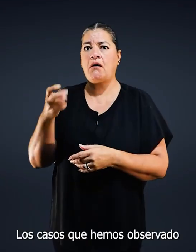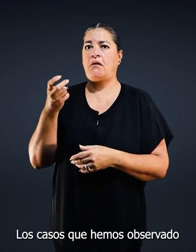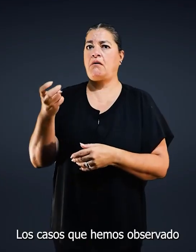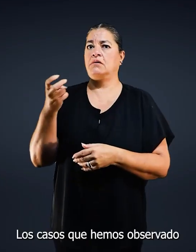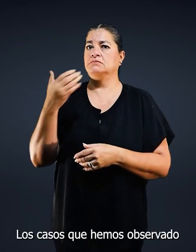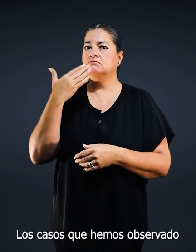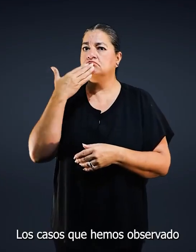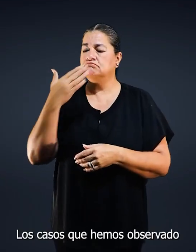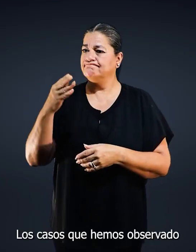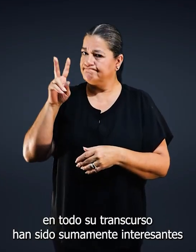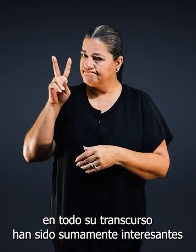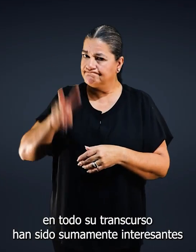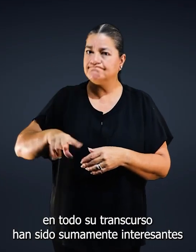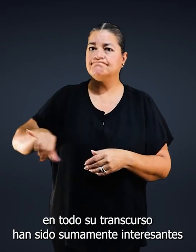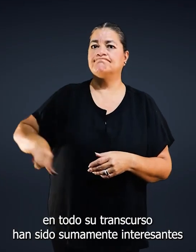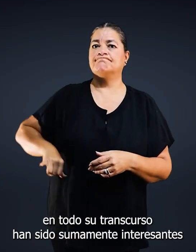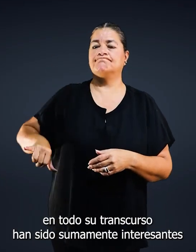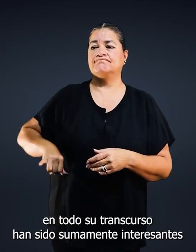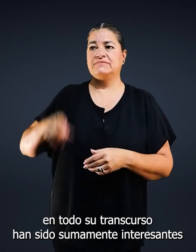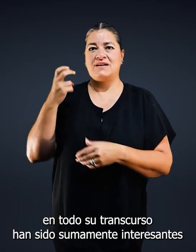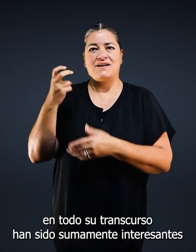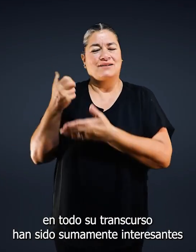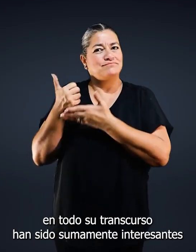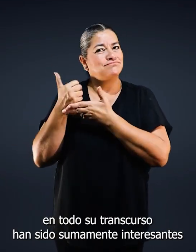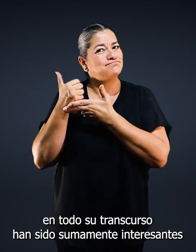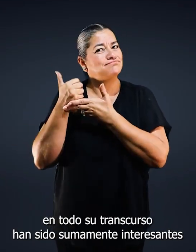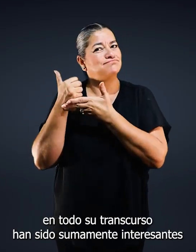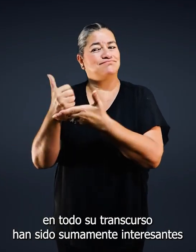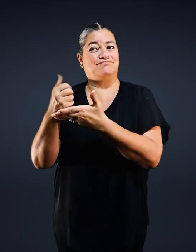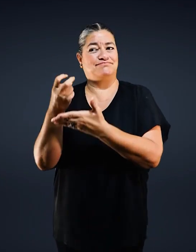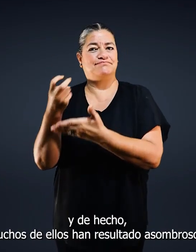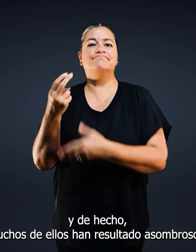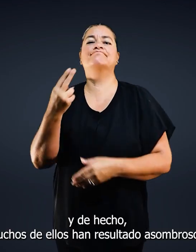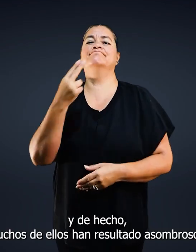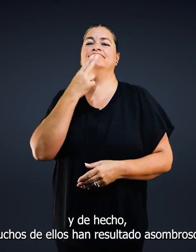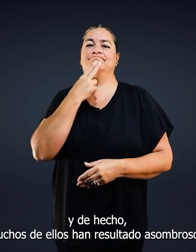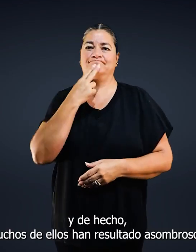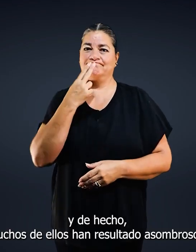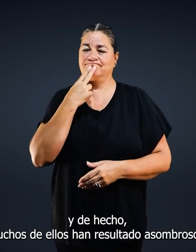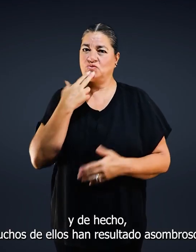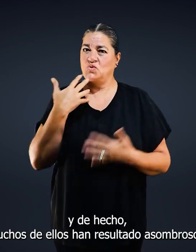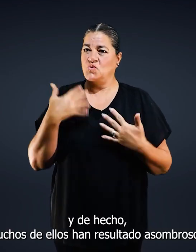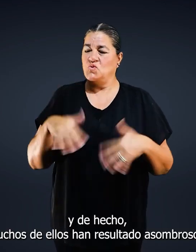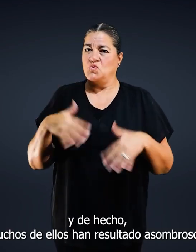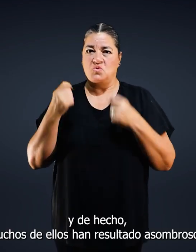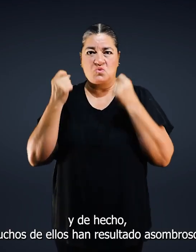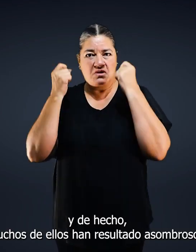Los casos que hemos observado en todo su transcurso han sido sumamente interesantes, y de hecho muchos de ellos han resultado